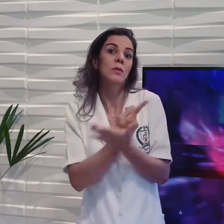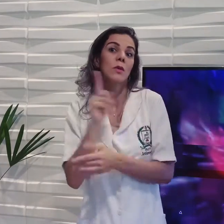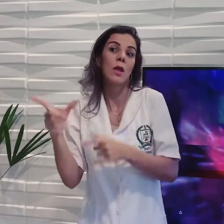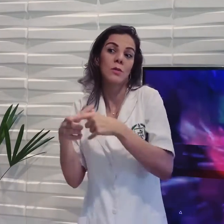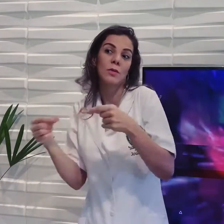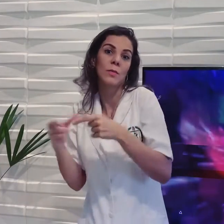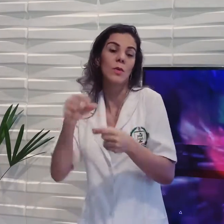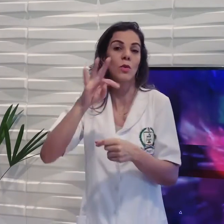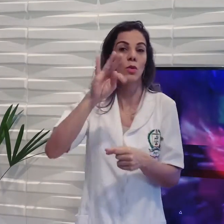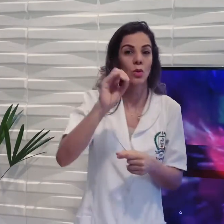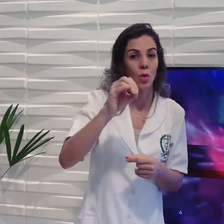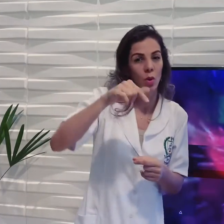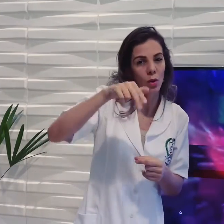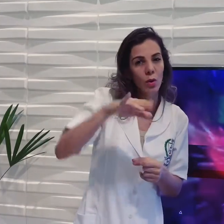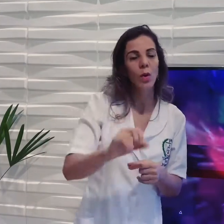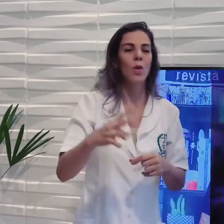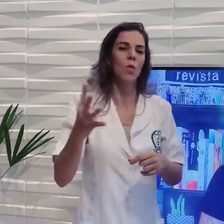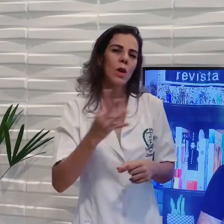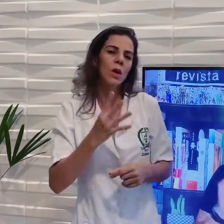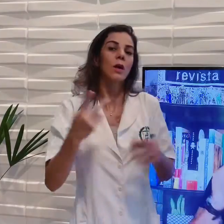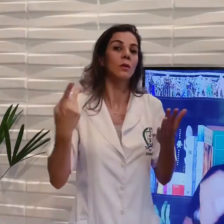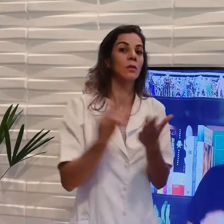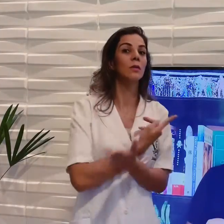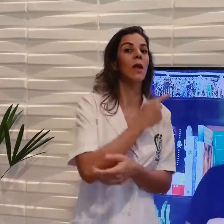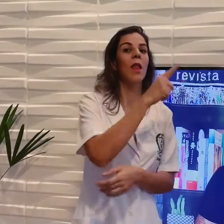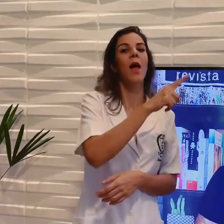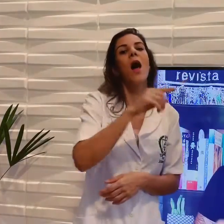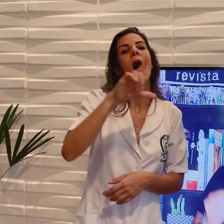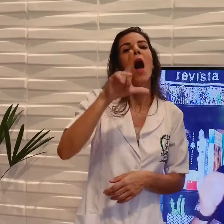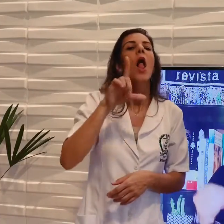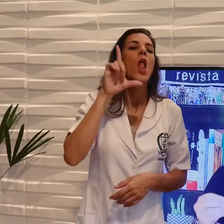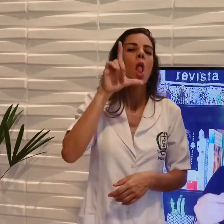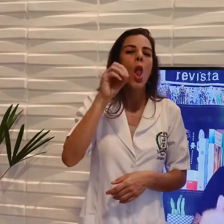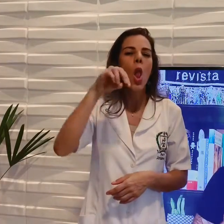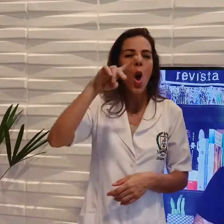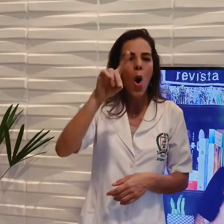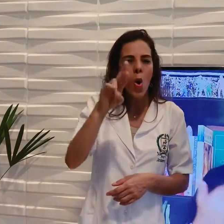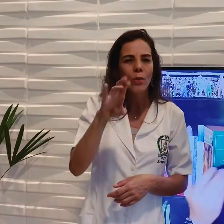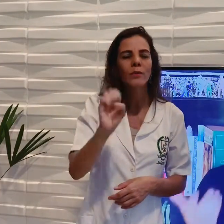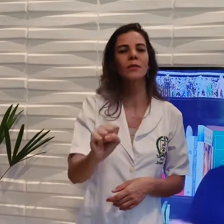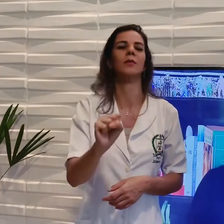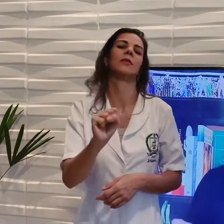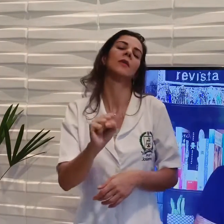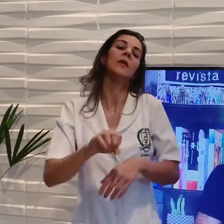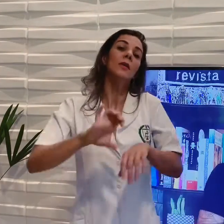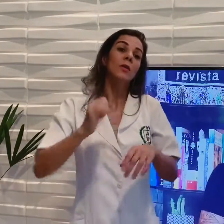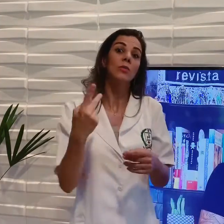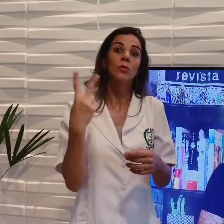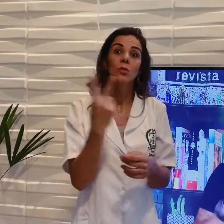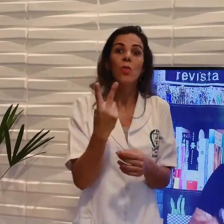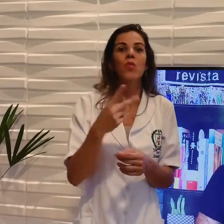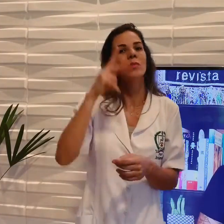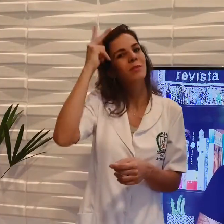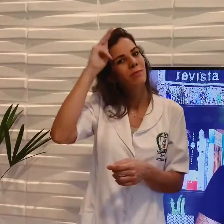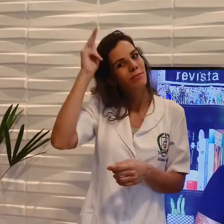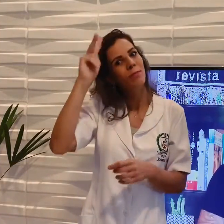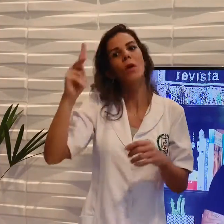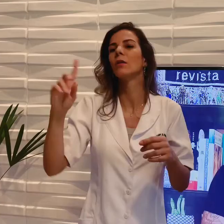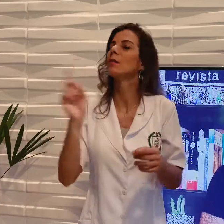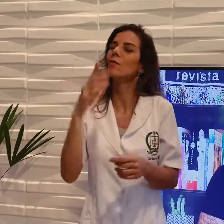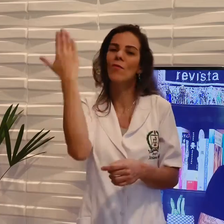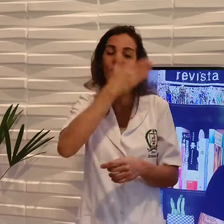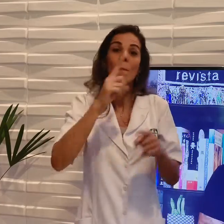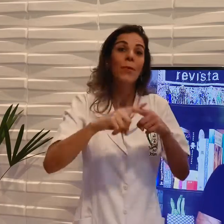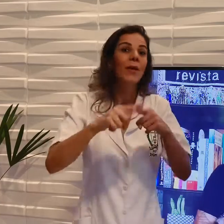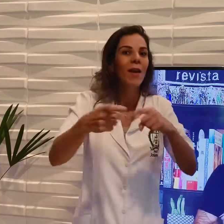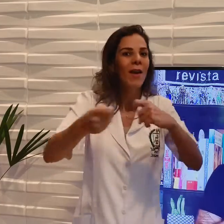e a edição de 44, que deveria acontecer em Londres. Duas edições que a história não viu. E não viu por conta de guerras. Mas tem